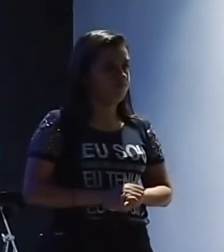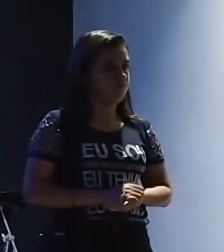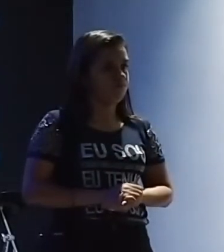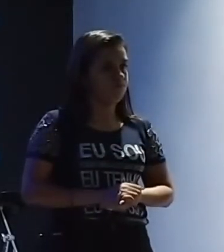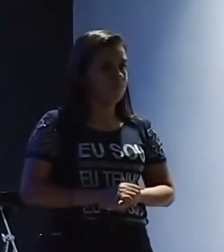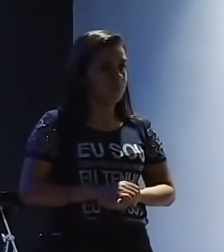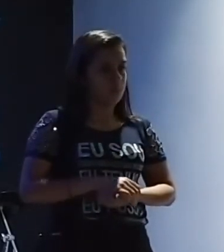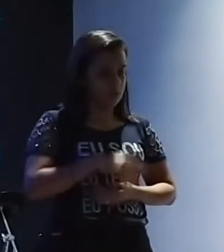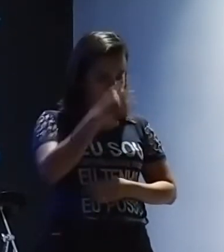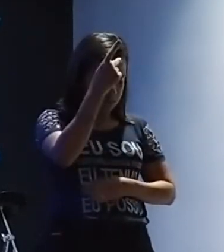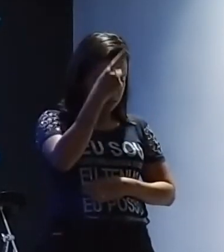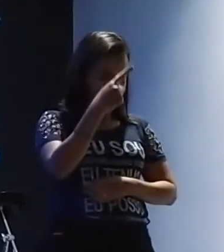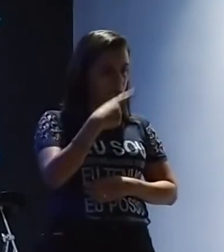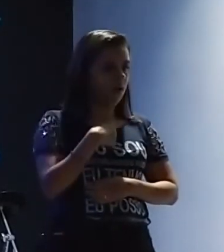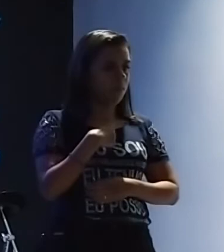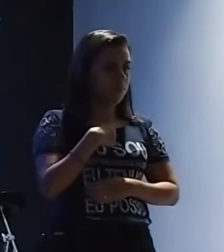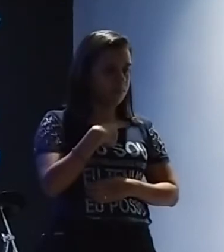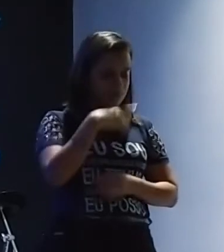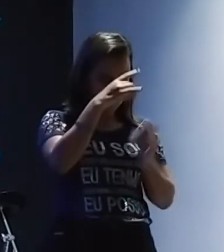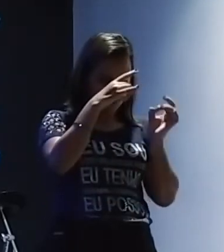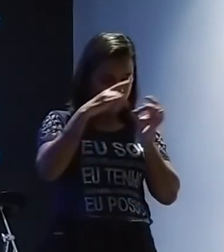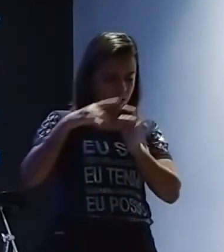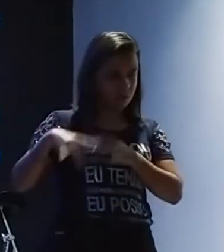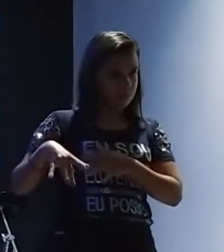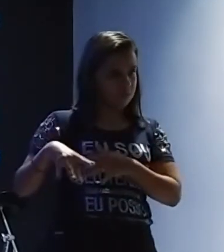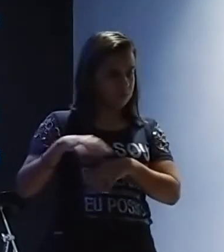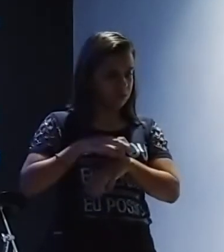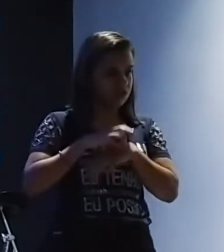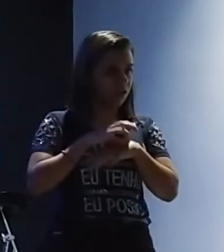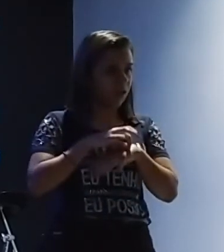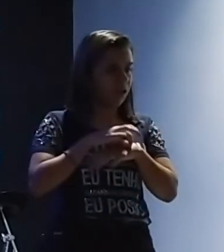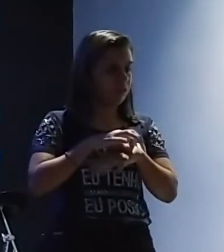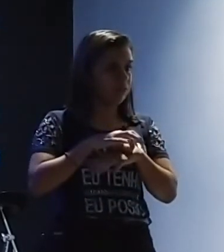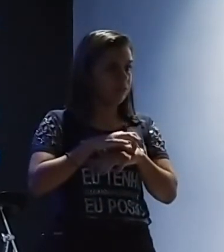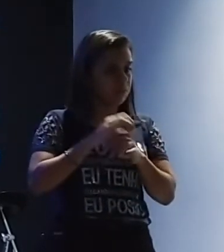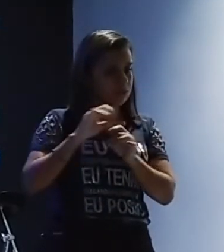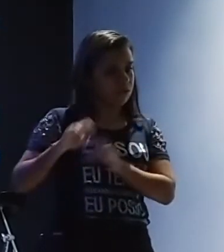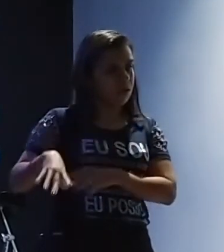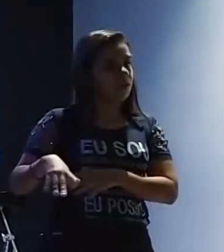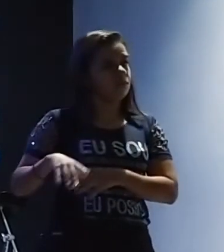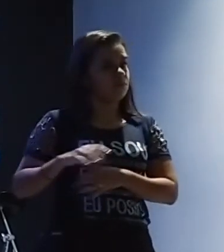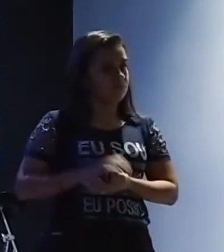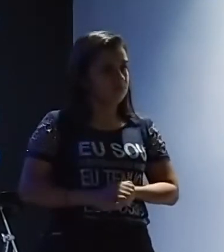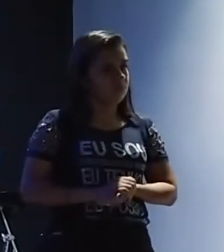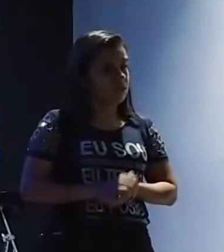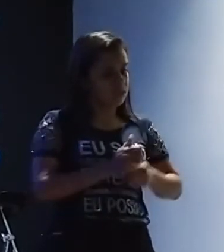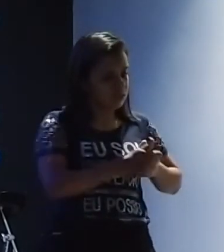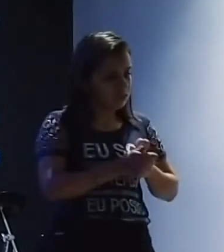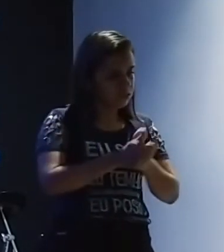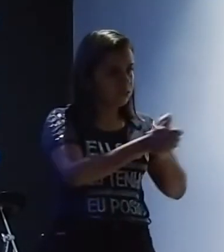mesmo. Tome a sua cruz e venha e siga.